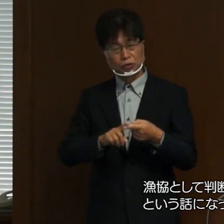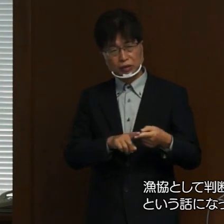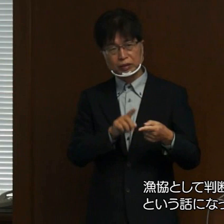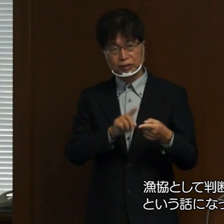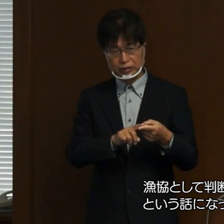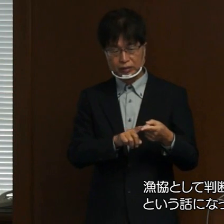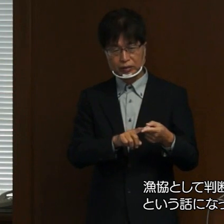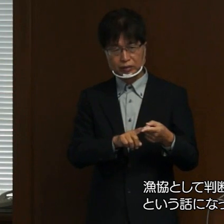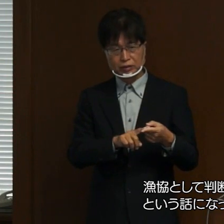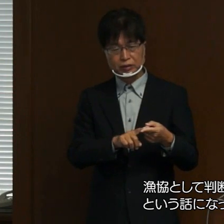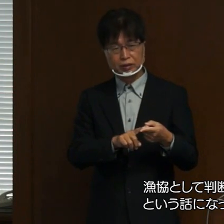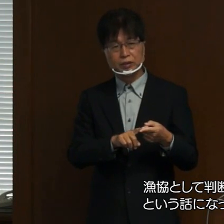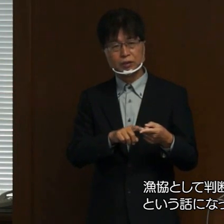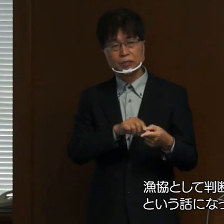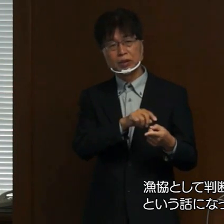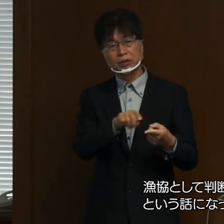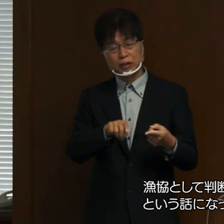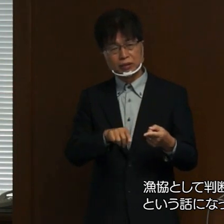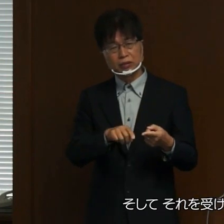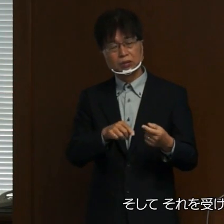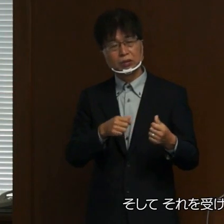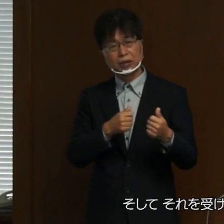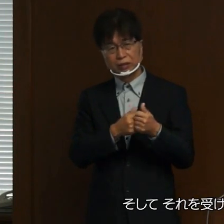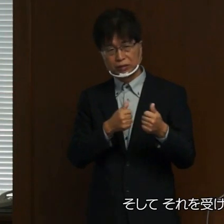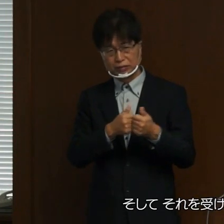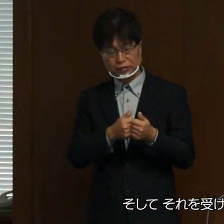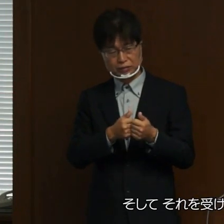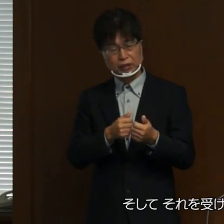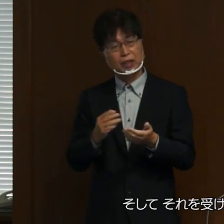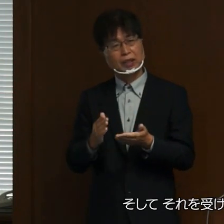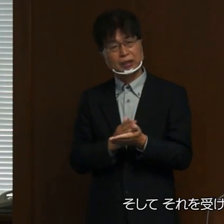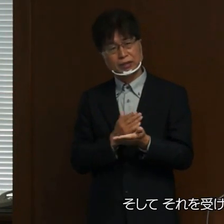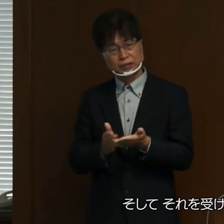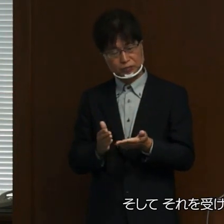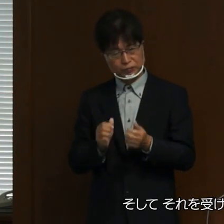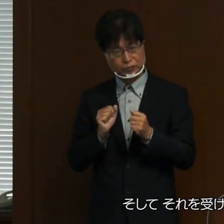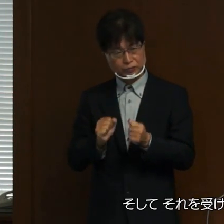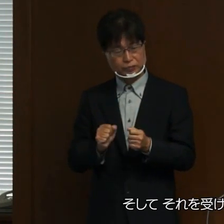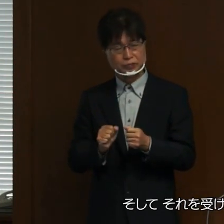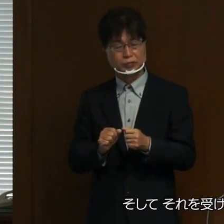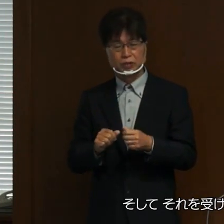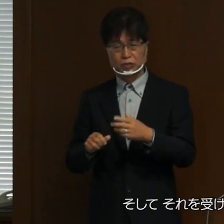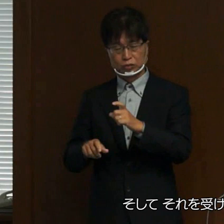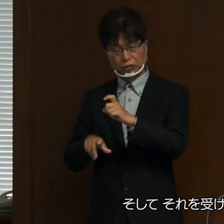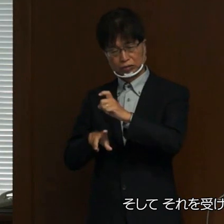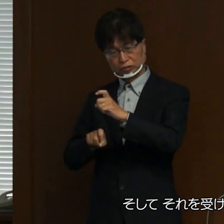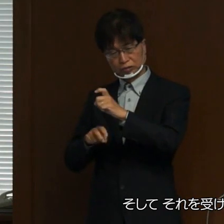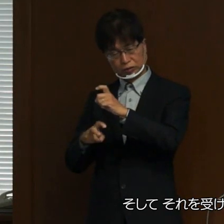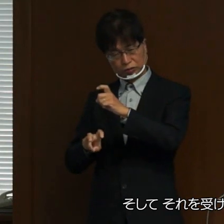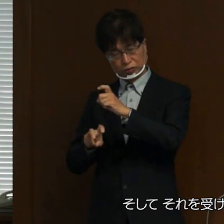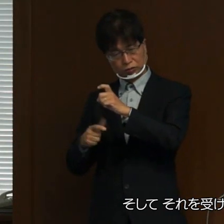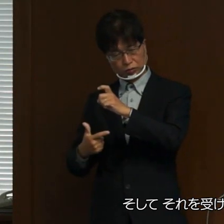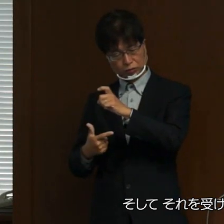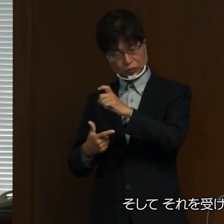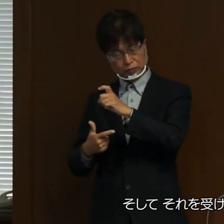するという話になったわけです。そしてそれを受けて10月の26日に、